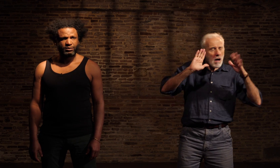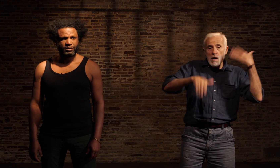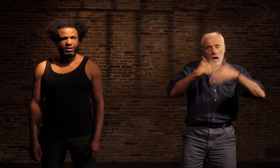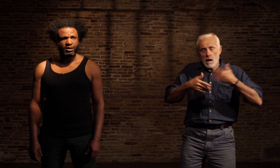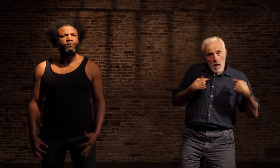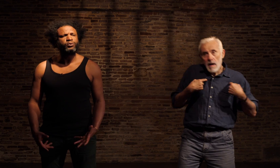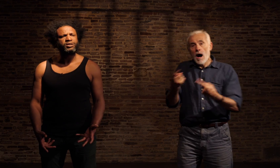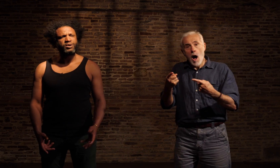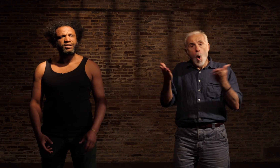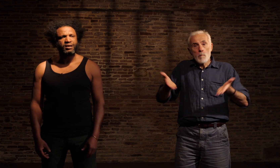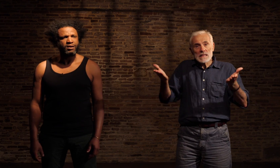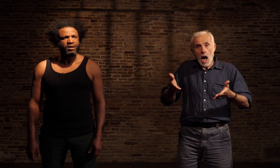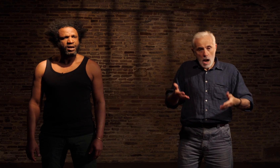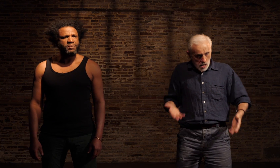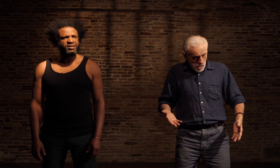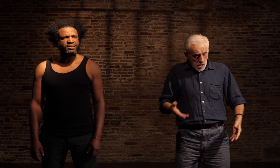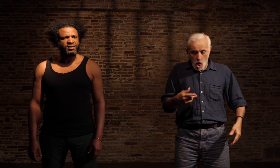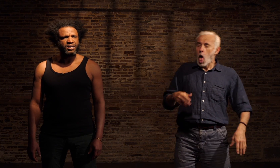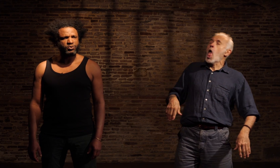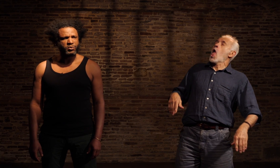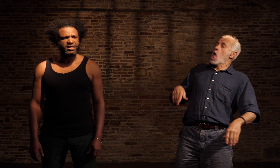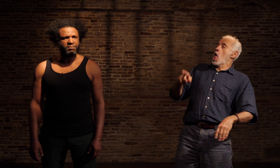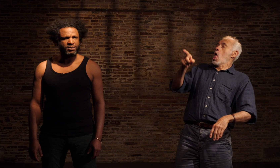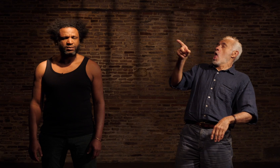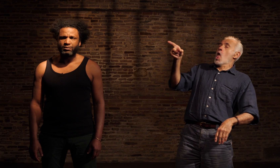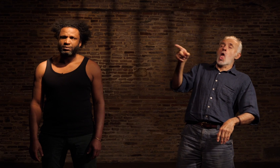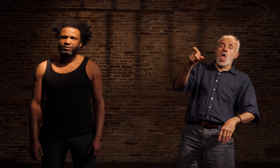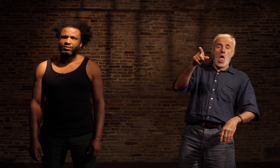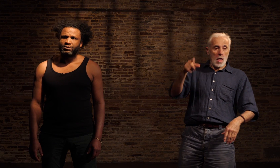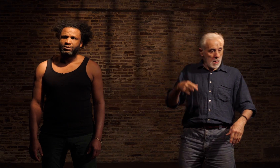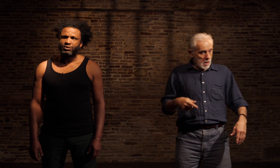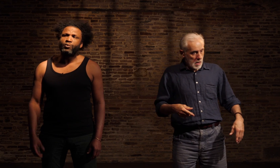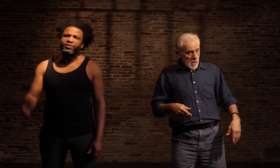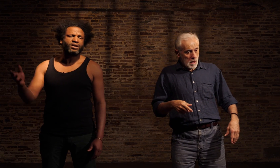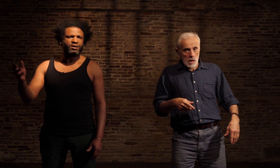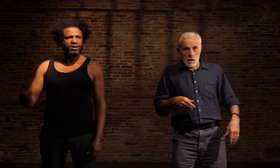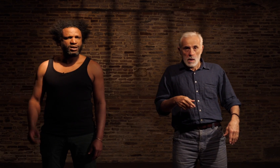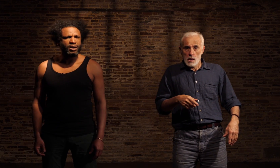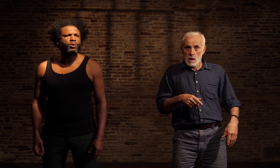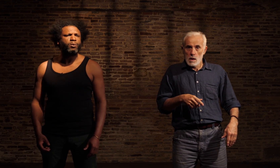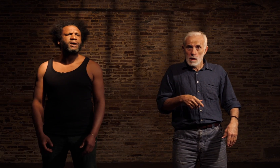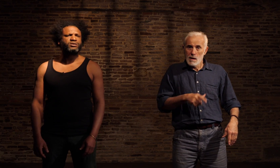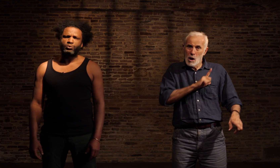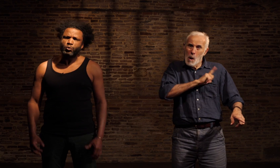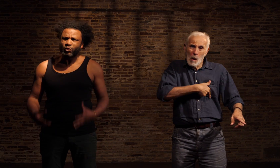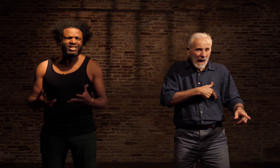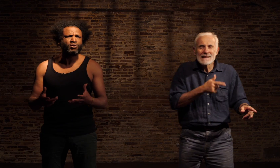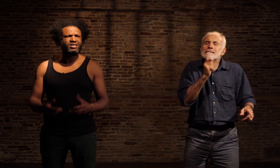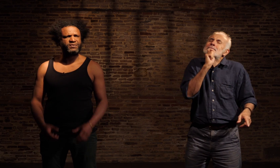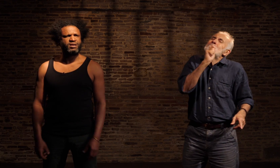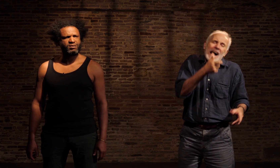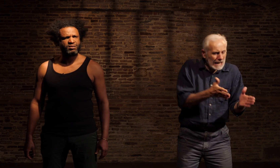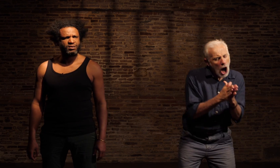la confrontation avec un blessé est allé sur une table le flic l'implorant presque de nous